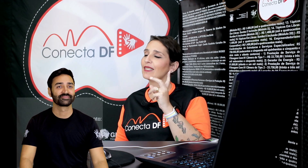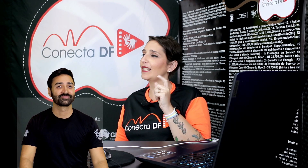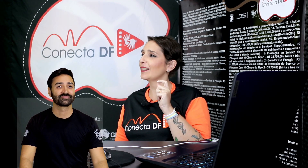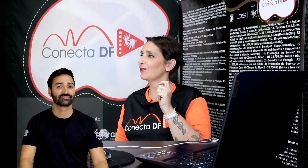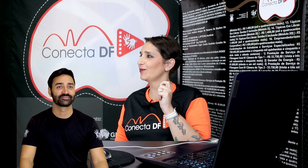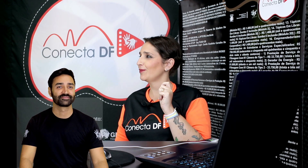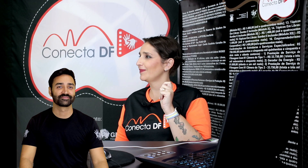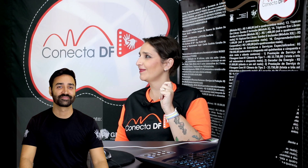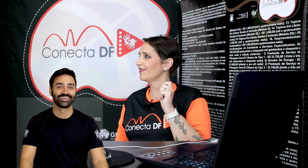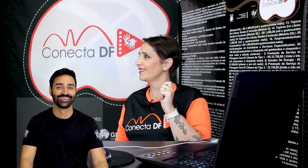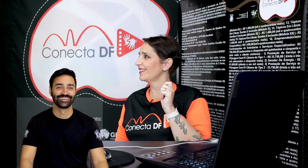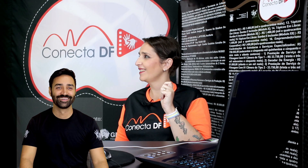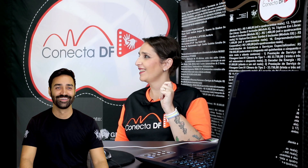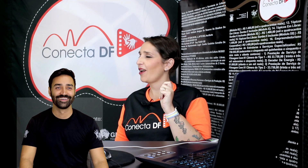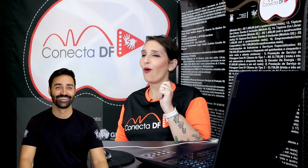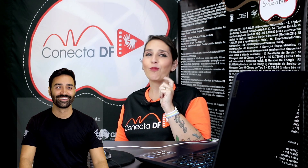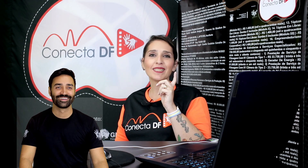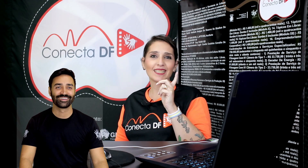obsceno.